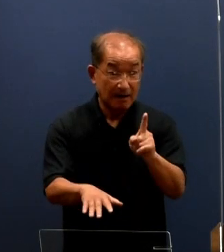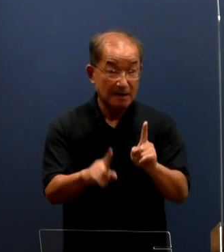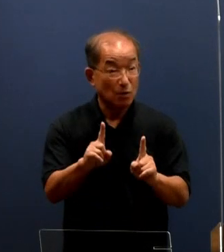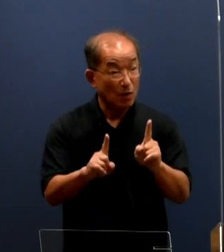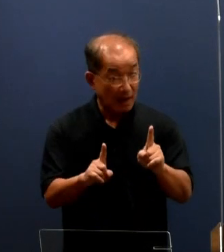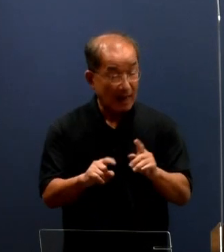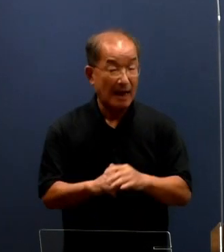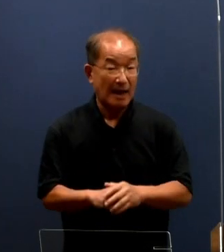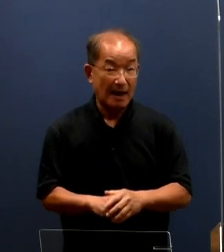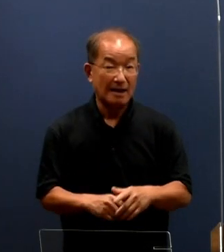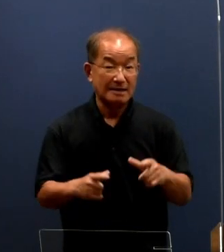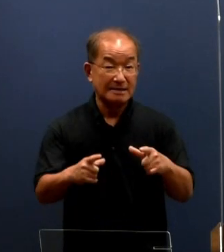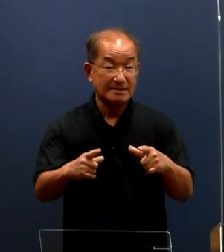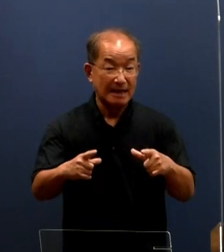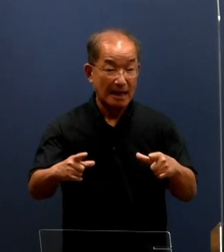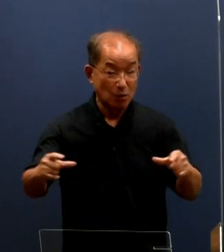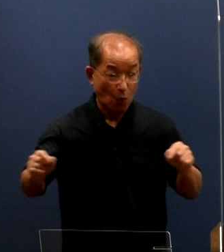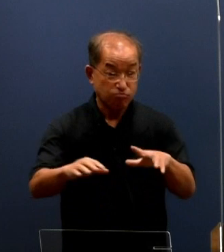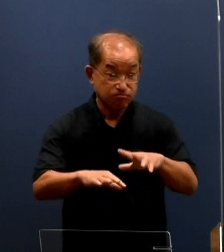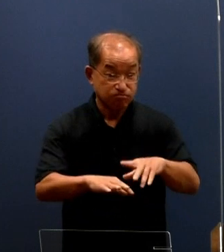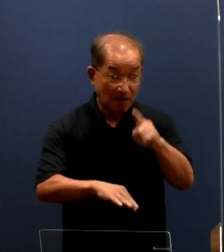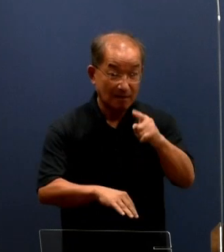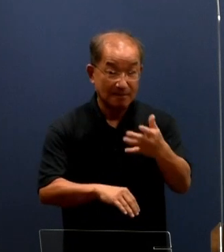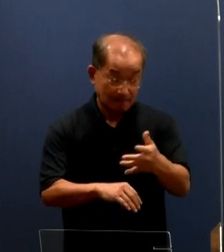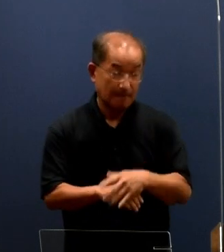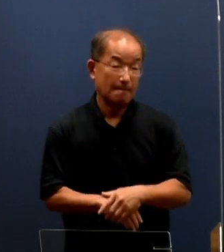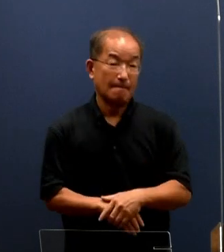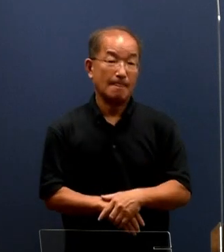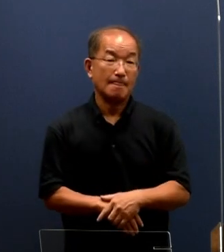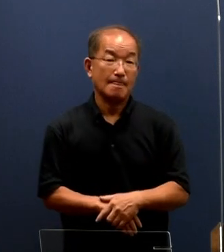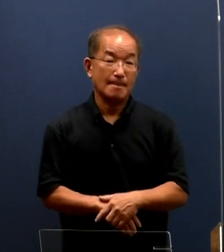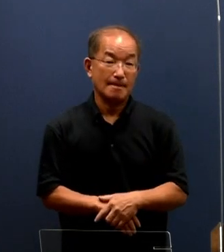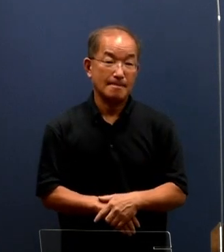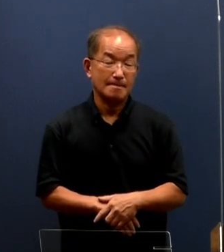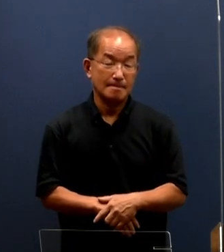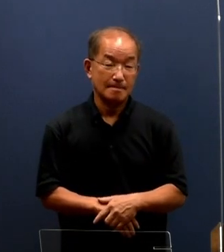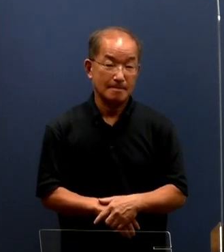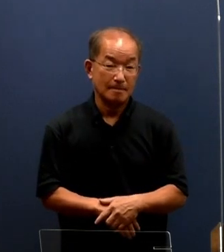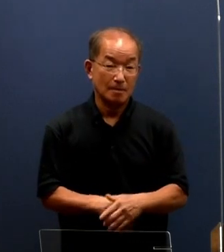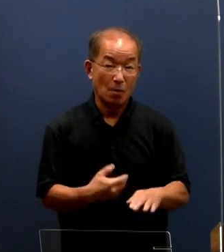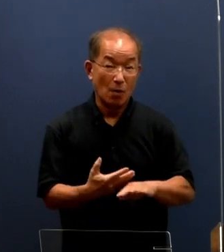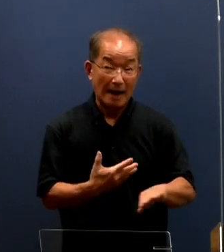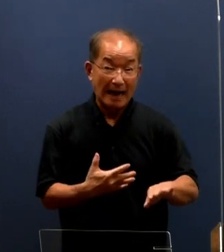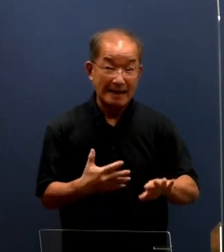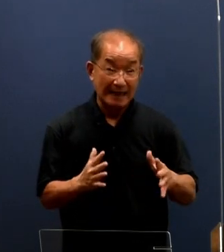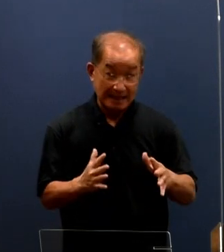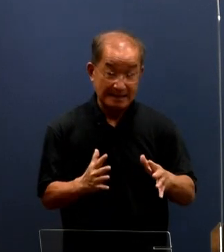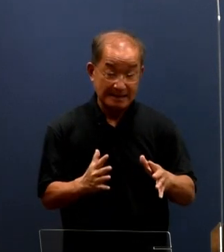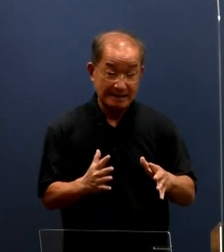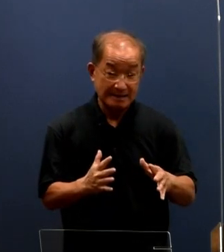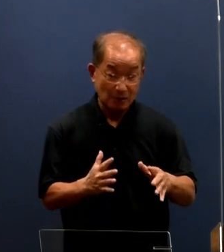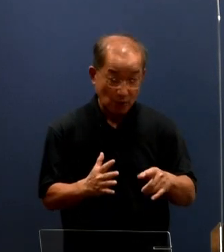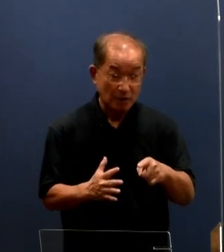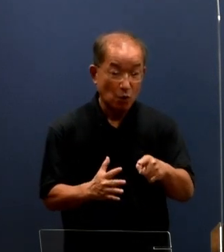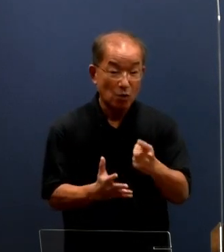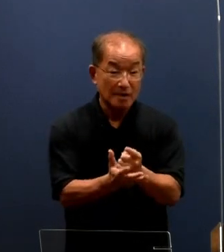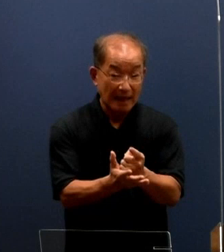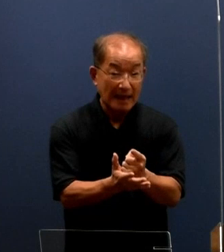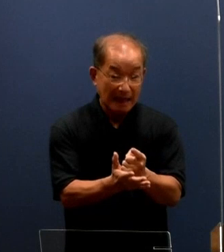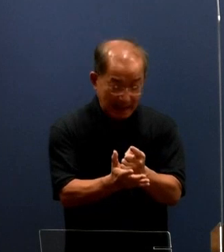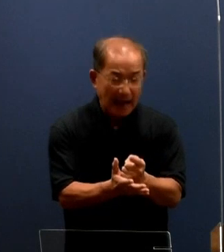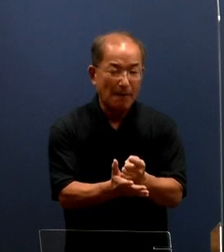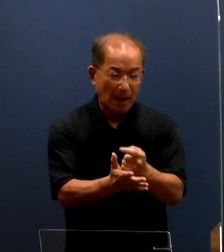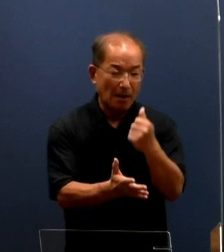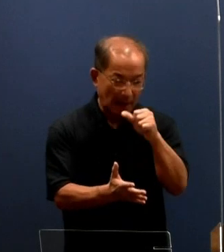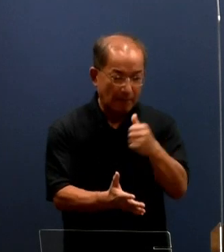その全国初でも、よそが続くところがないということは、つまりはそこしかできないことなので、それはやっぱある程